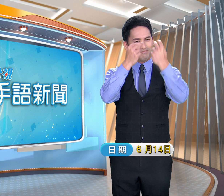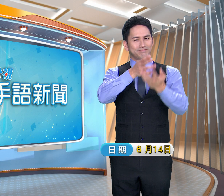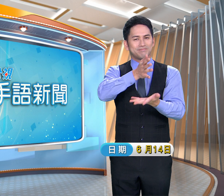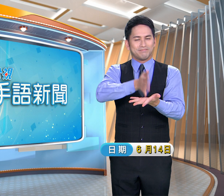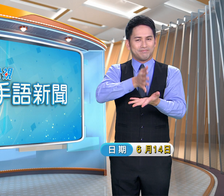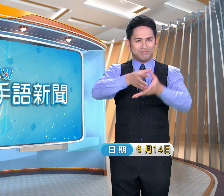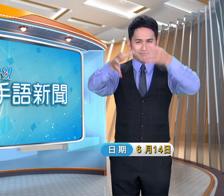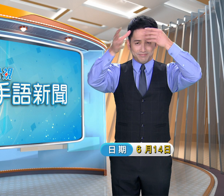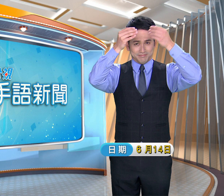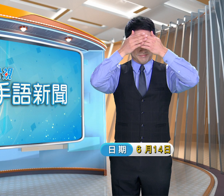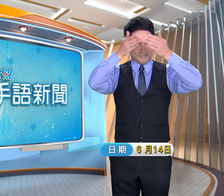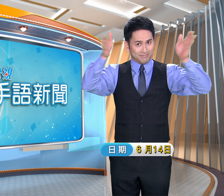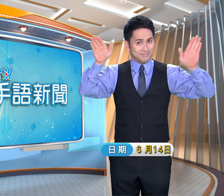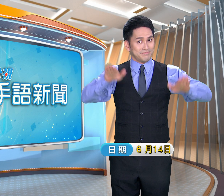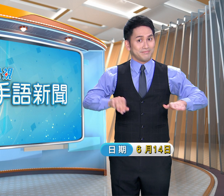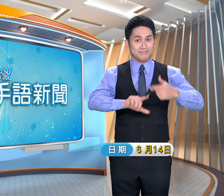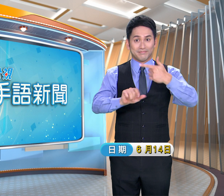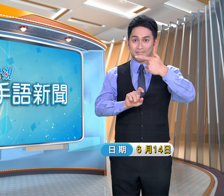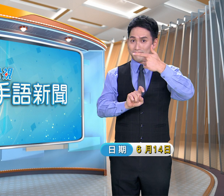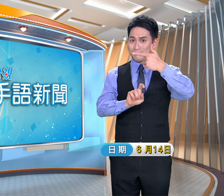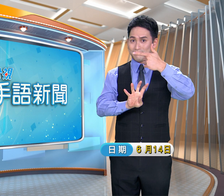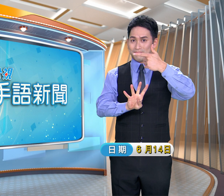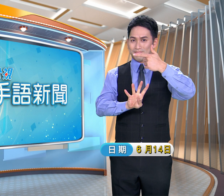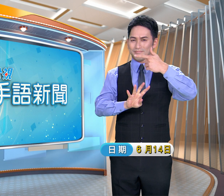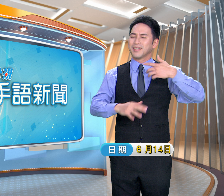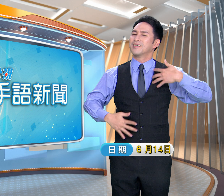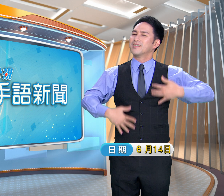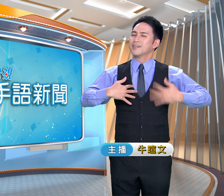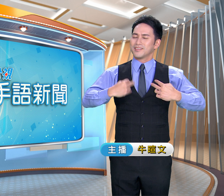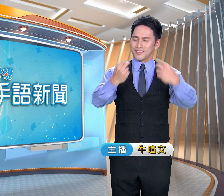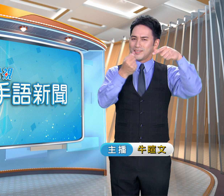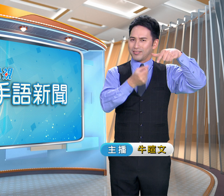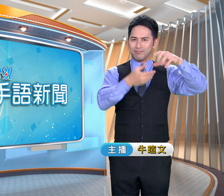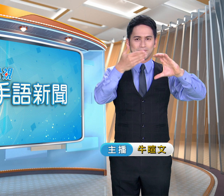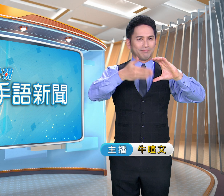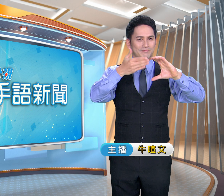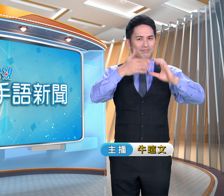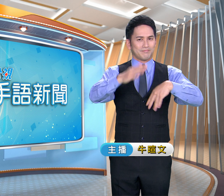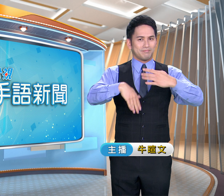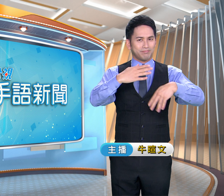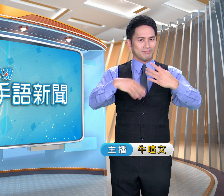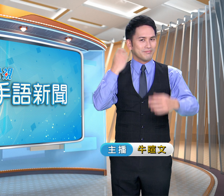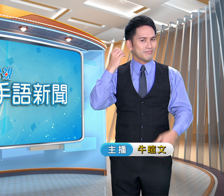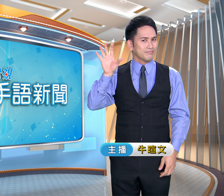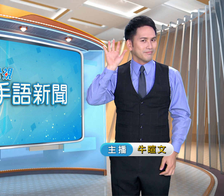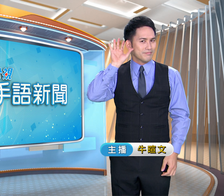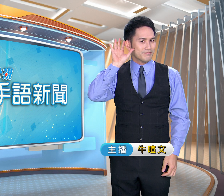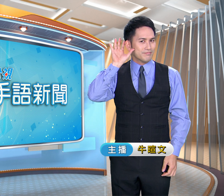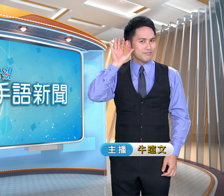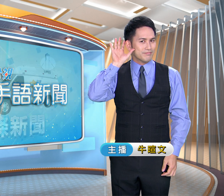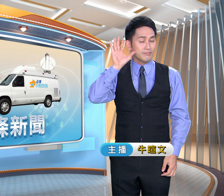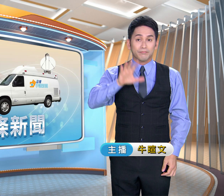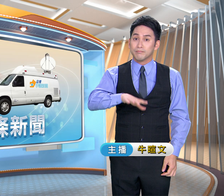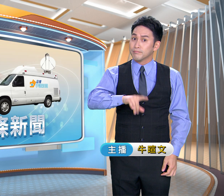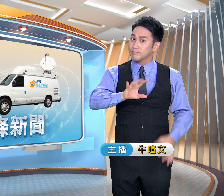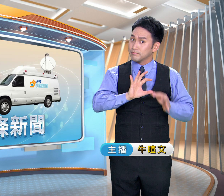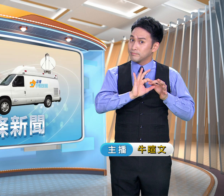看新闻，开视野，欢迎收看今天六月十四号的公视首语新闻。首先来关